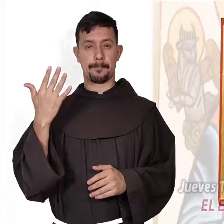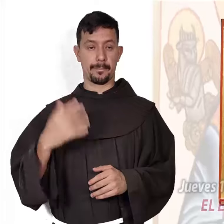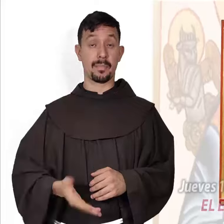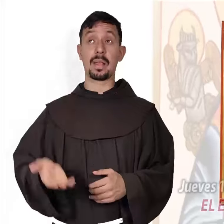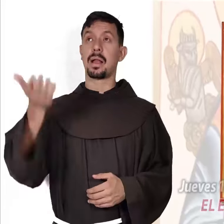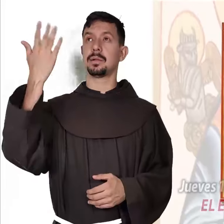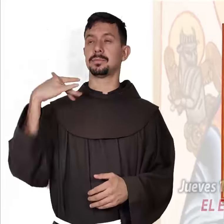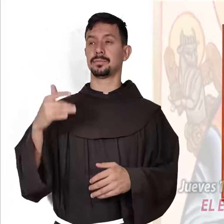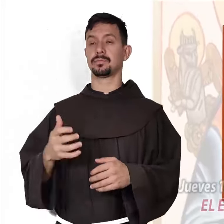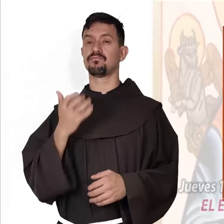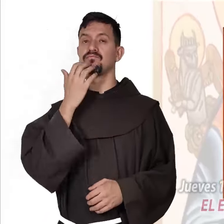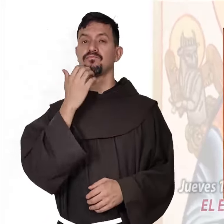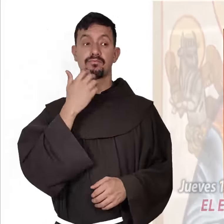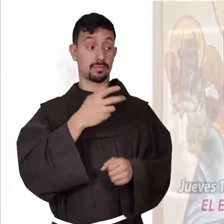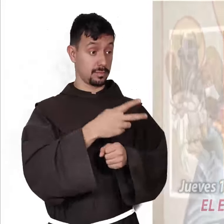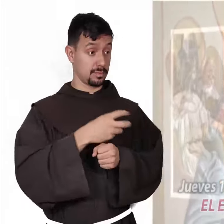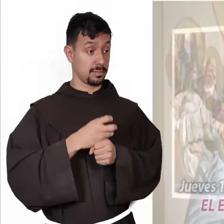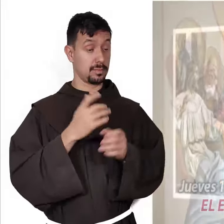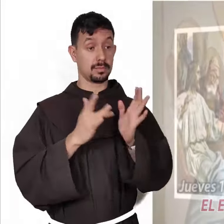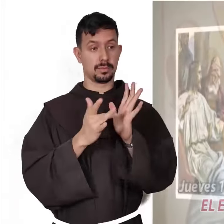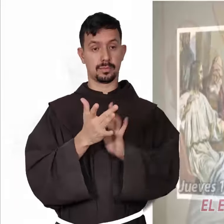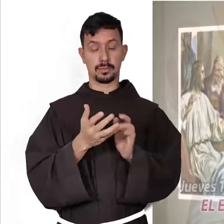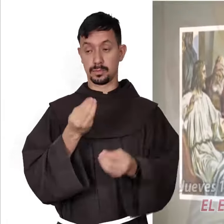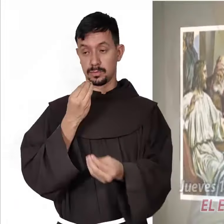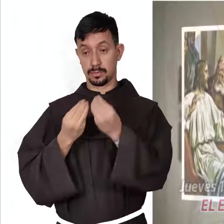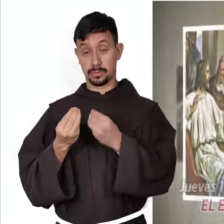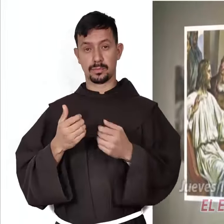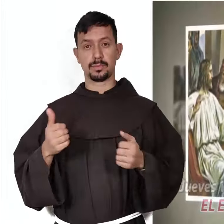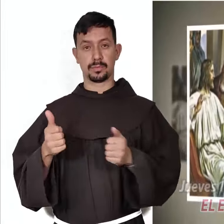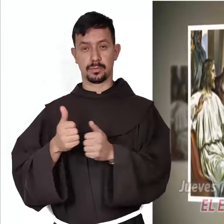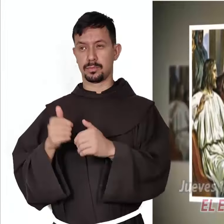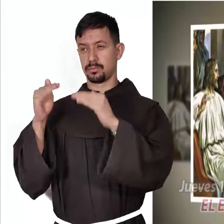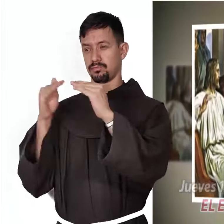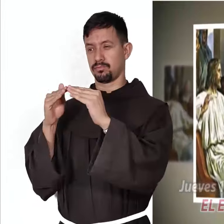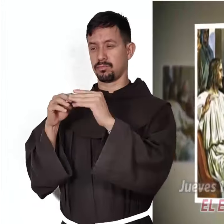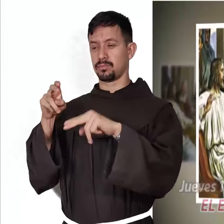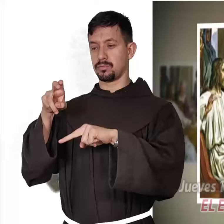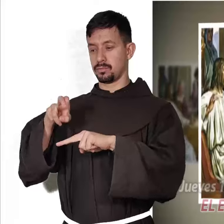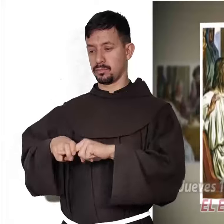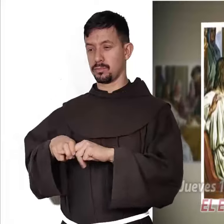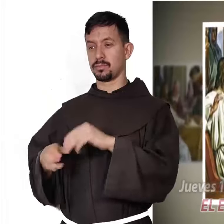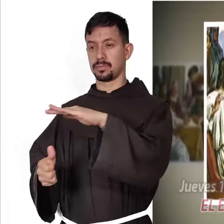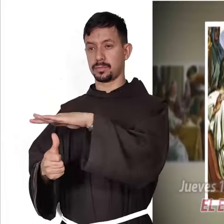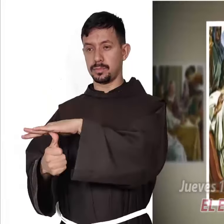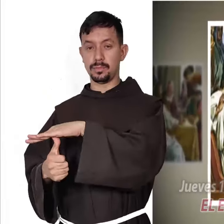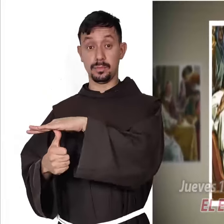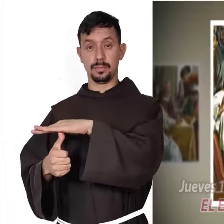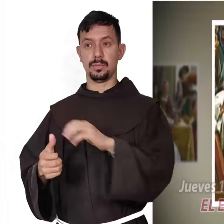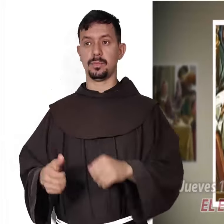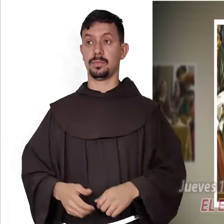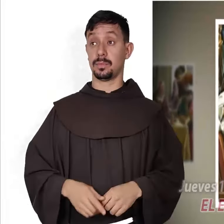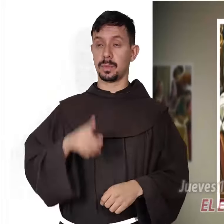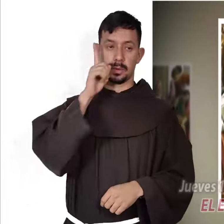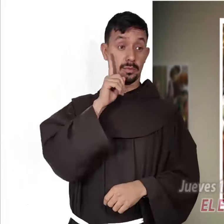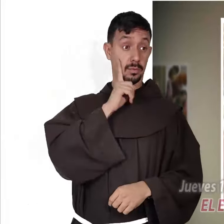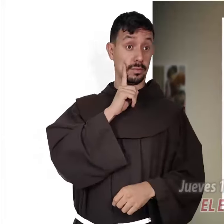7:36-50. En aquel tiempo un fariseo invitó a Jesús a comer con él. Jesús fue a la casa del fariseo y